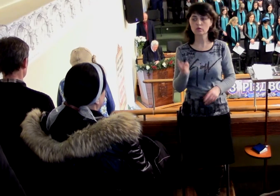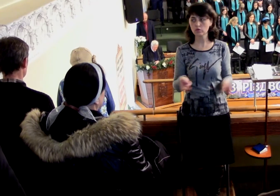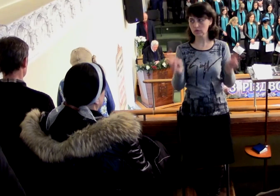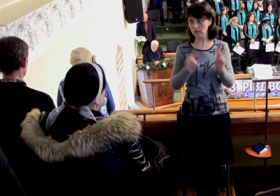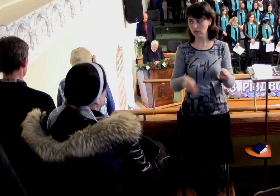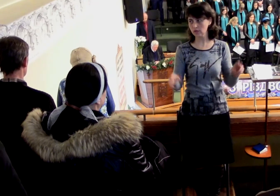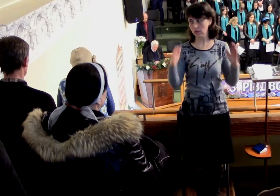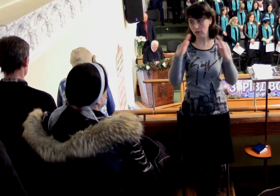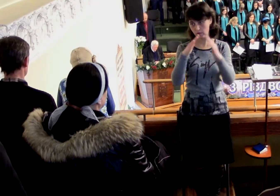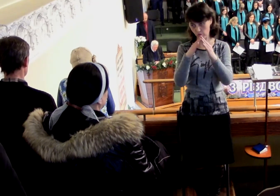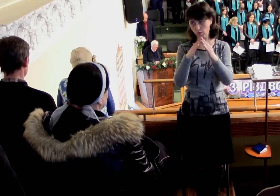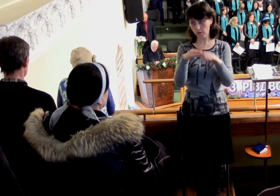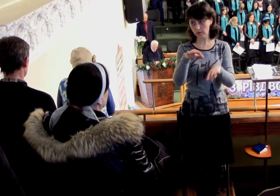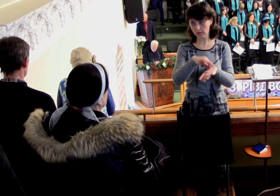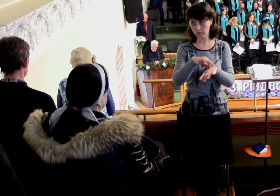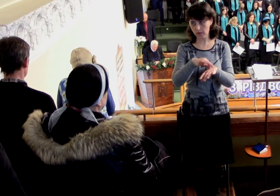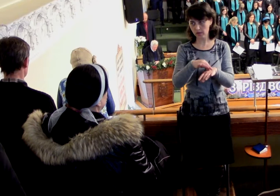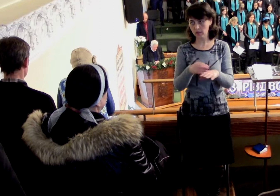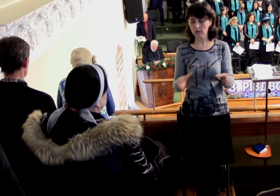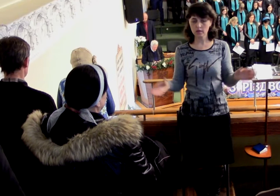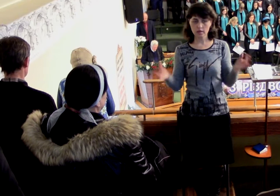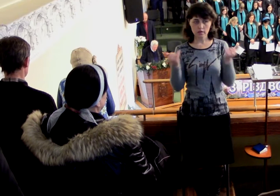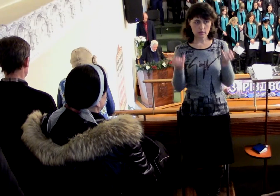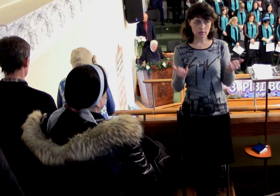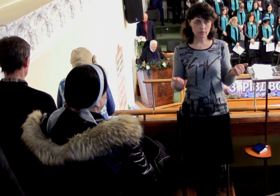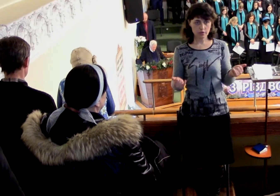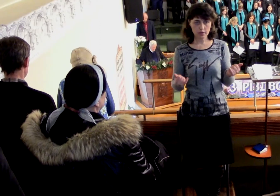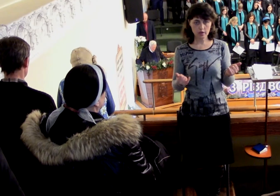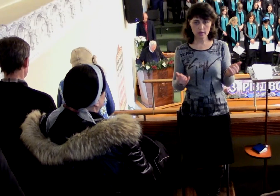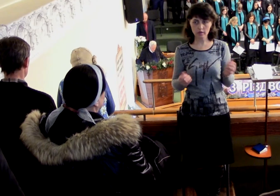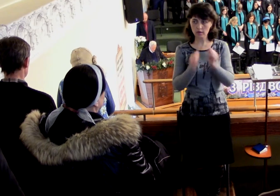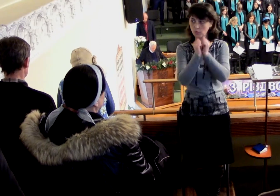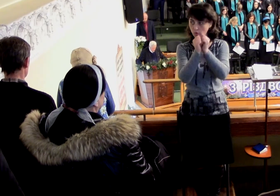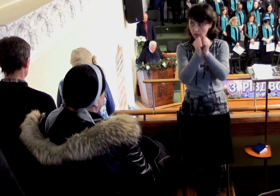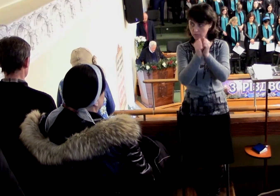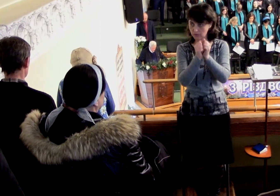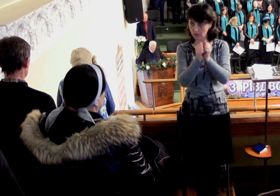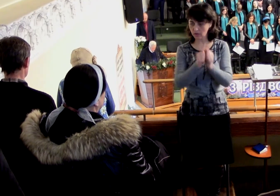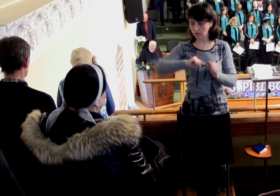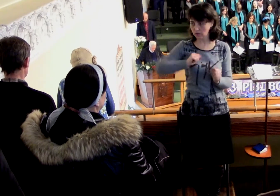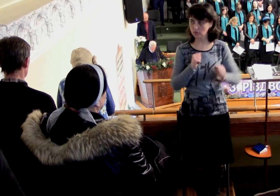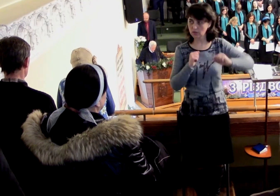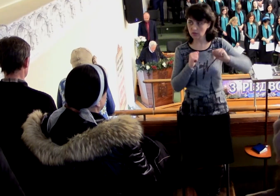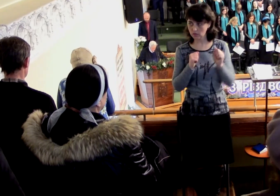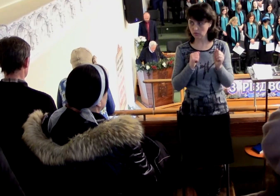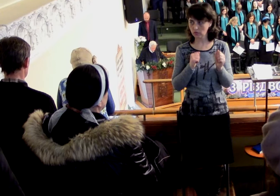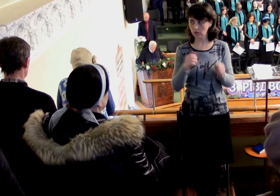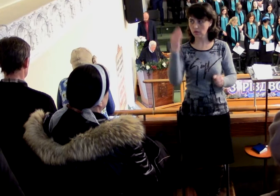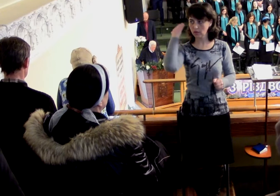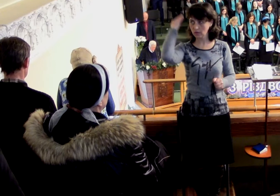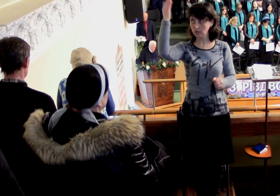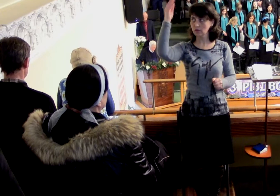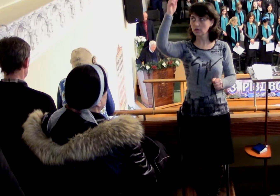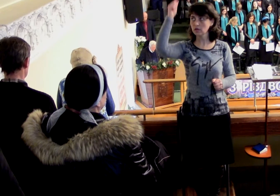Мы сегодня объединены молитвою, мы сегодня объединены переживаниями друг за друга, и Ты